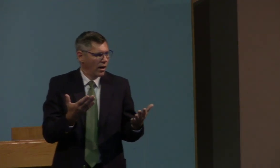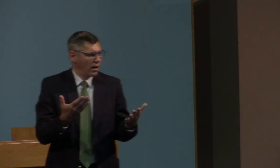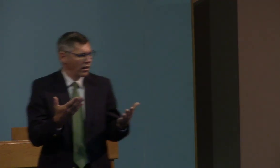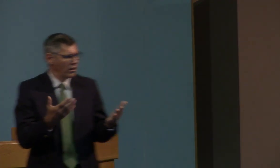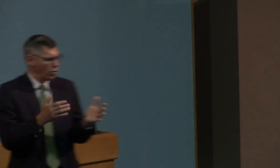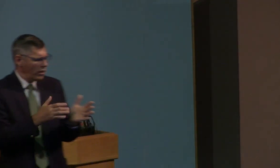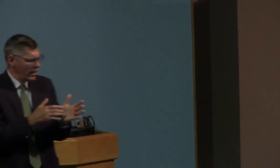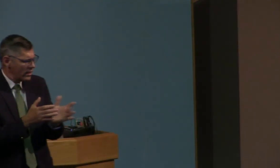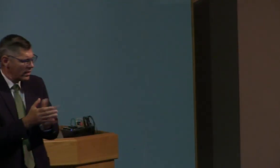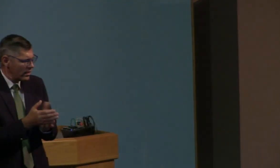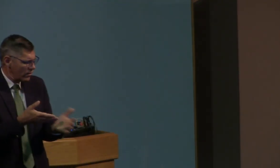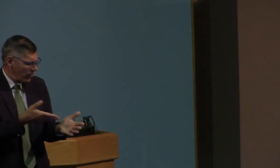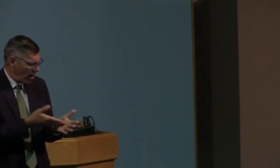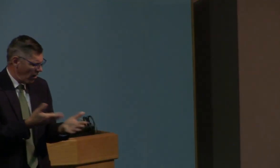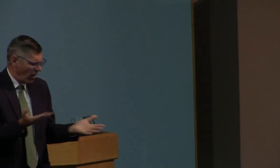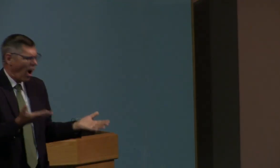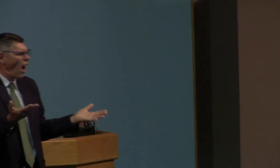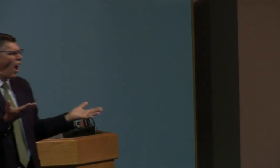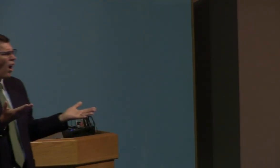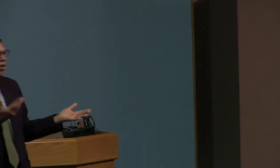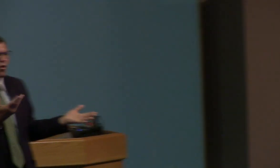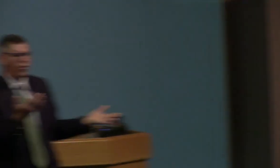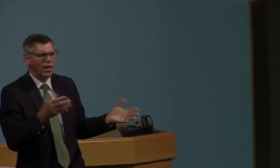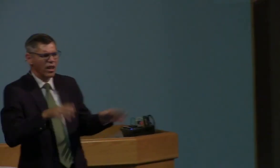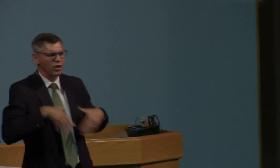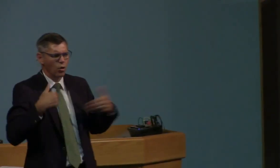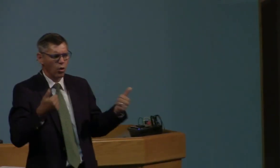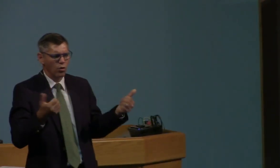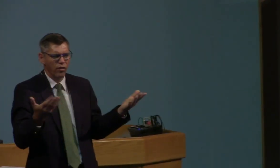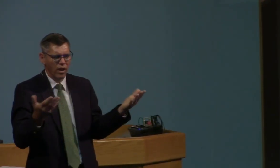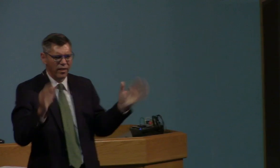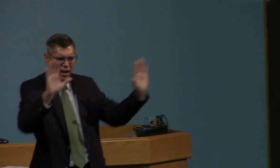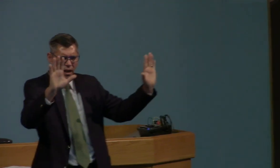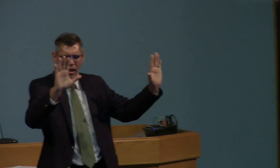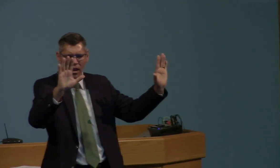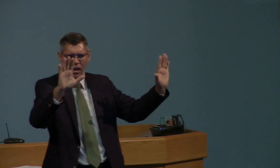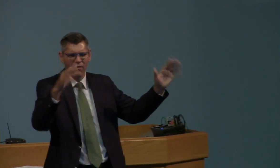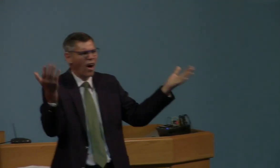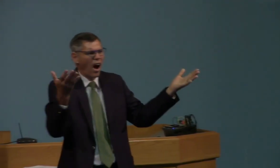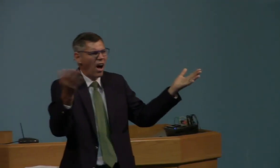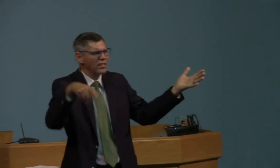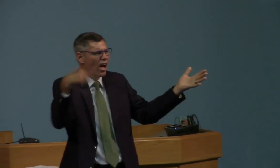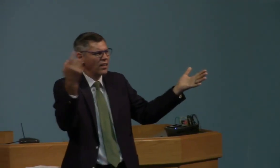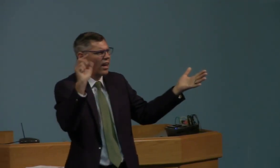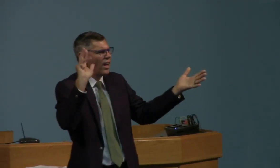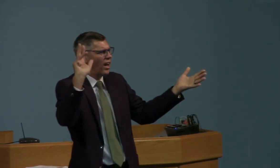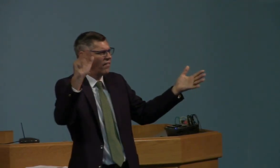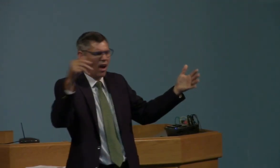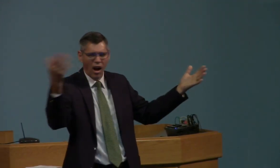Toe Jesus vra, waar, hoeveel gesond, hoeveel 10, waar is ander 9, waar?